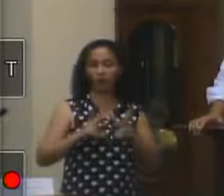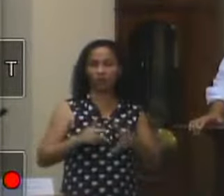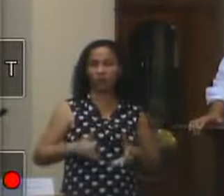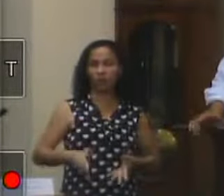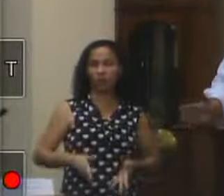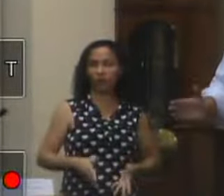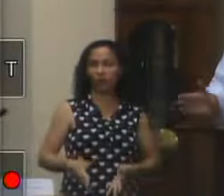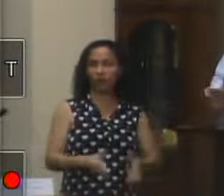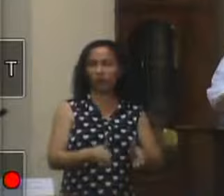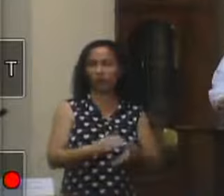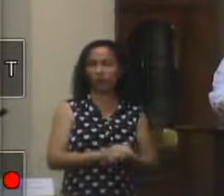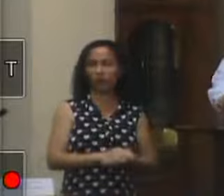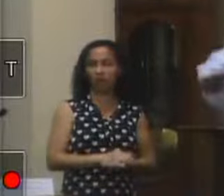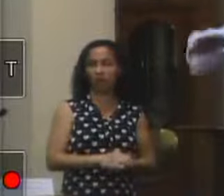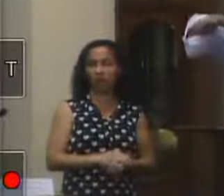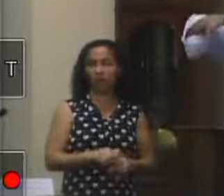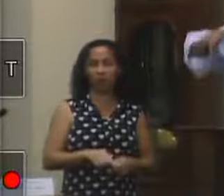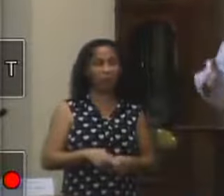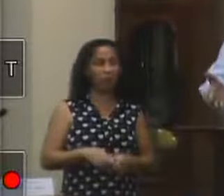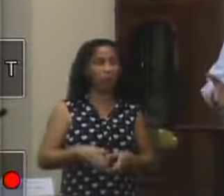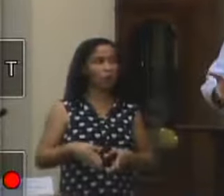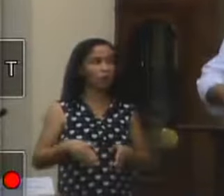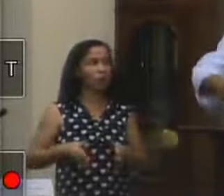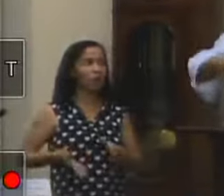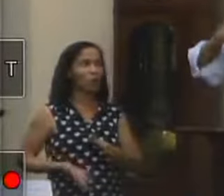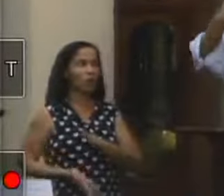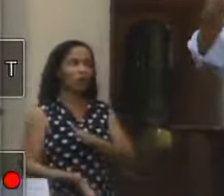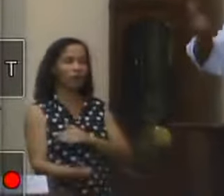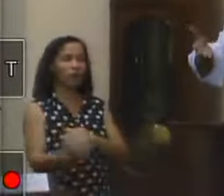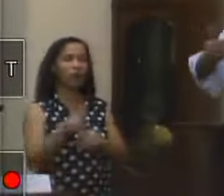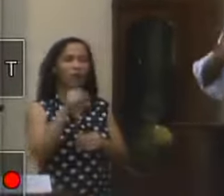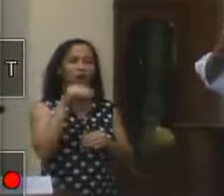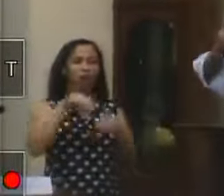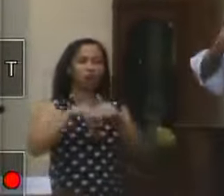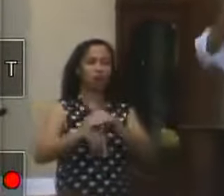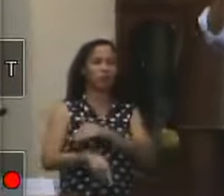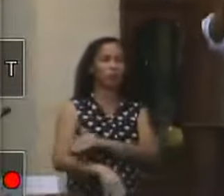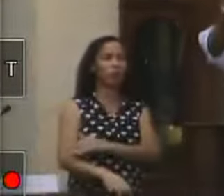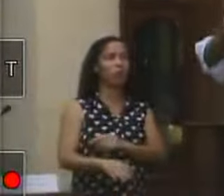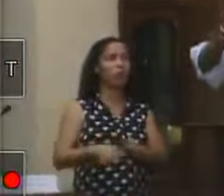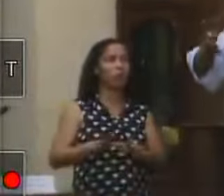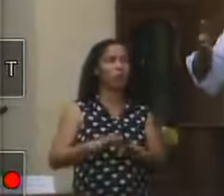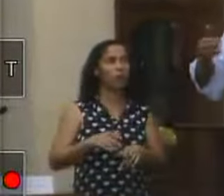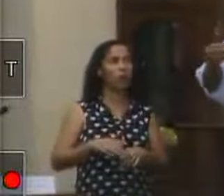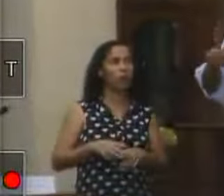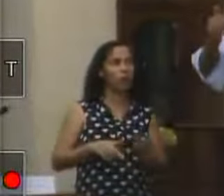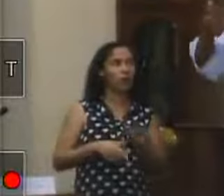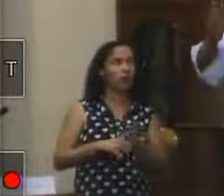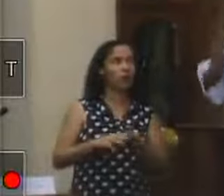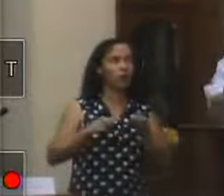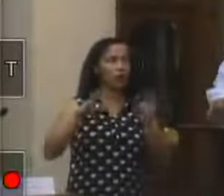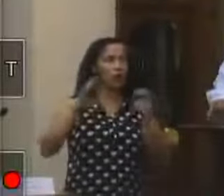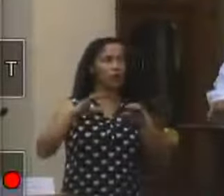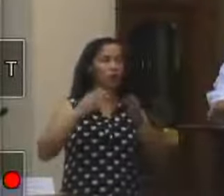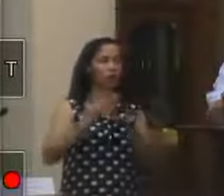o Silvio, naquela partezinha da cima da bomba, afundar o leito, ou seja, no período seco, né, a partir agora